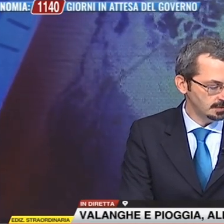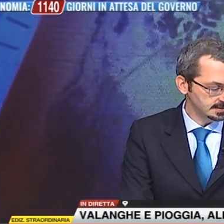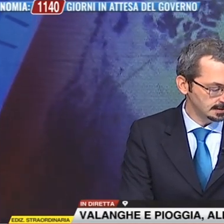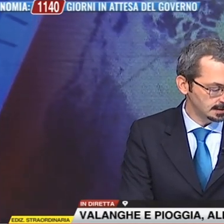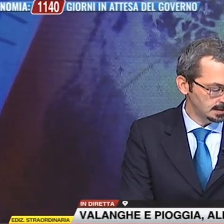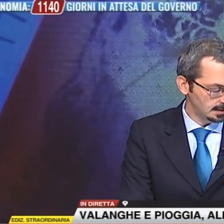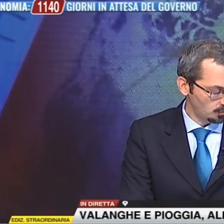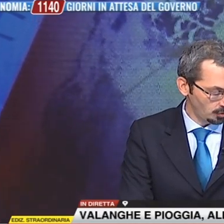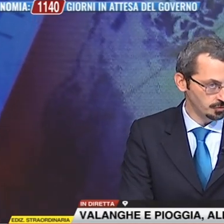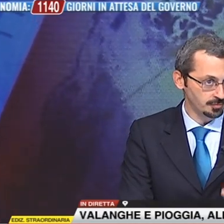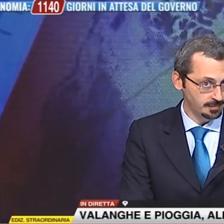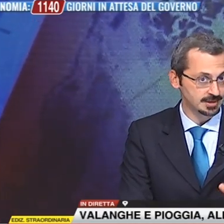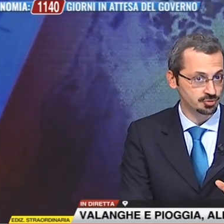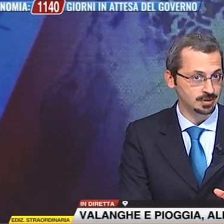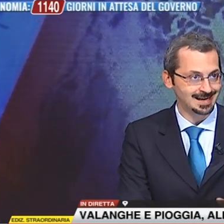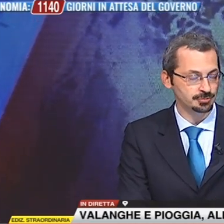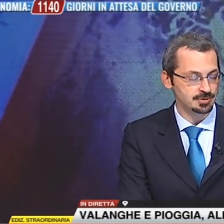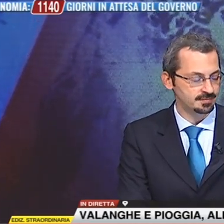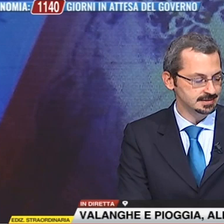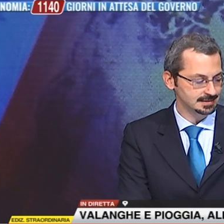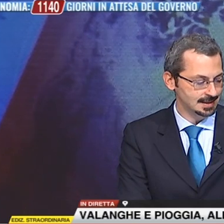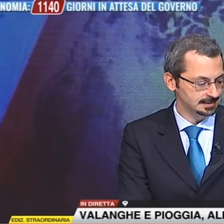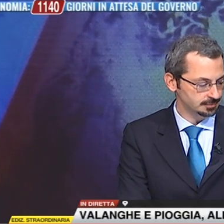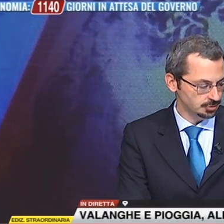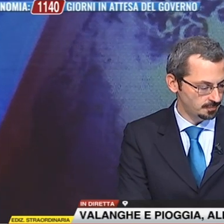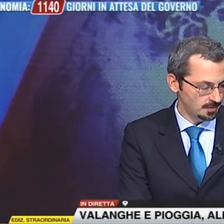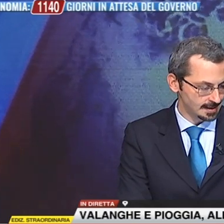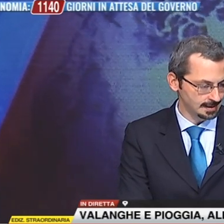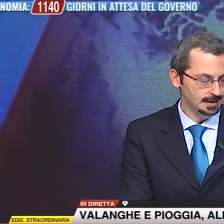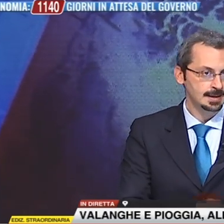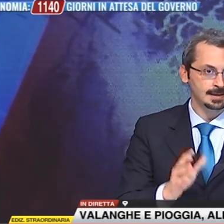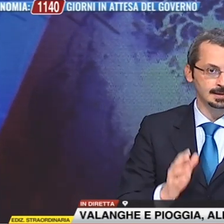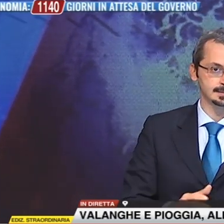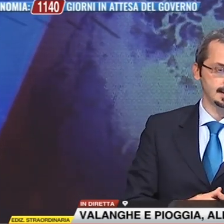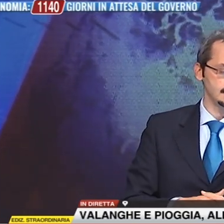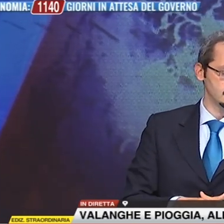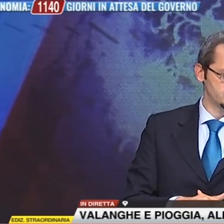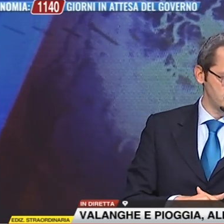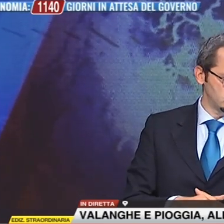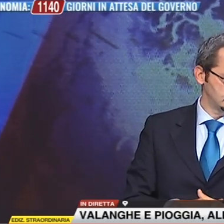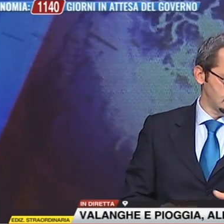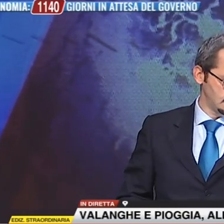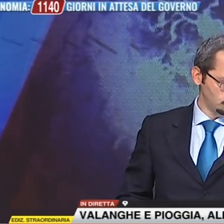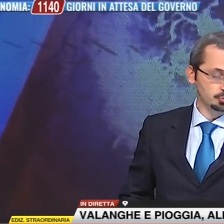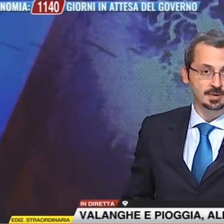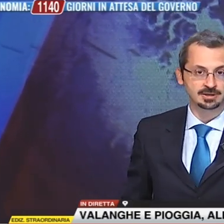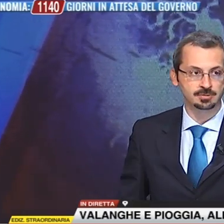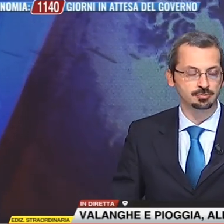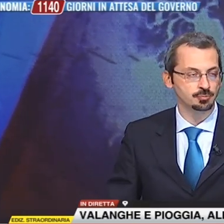molti di questi muoiono, e non è solo il dato degli over 70, purtroppo anche tra i